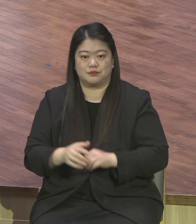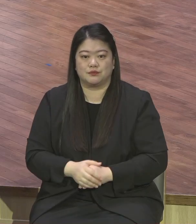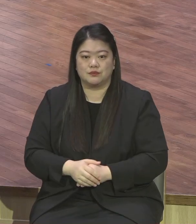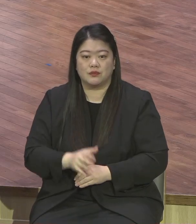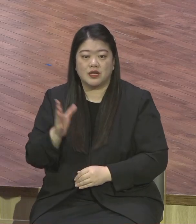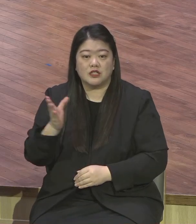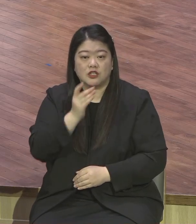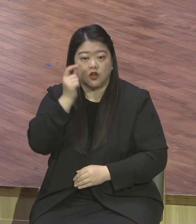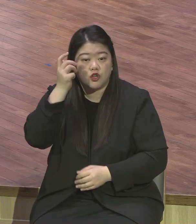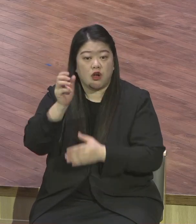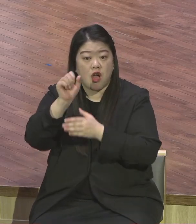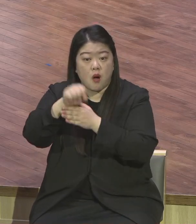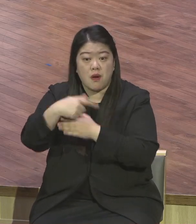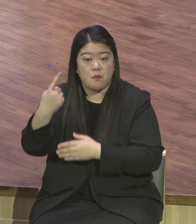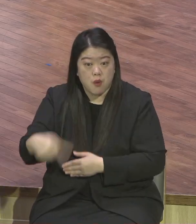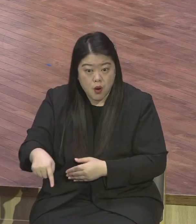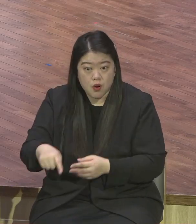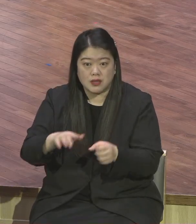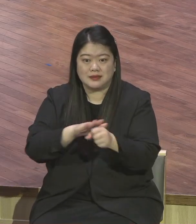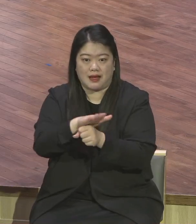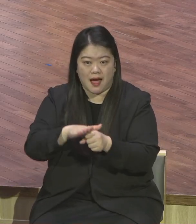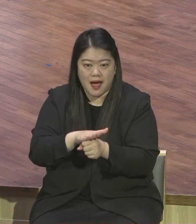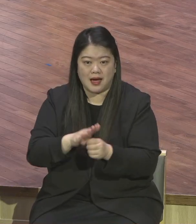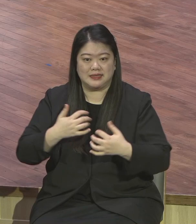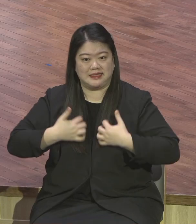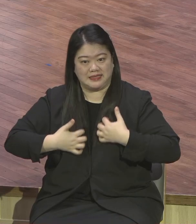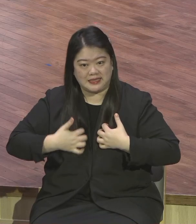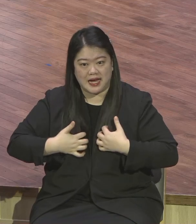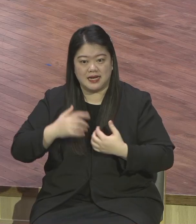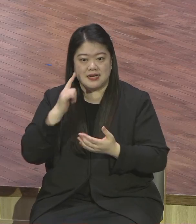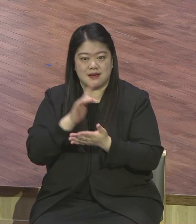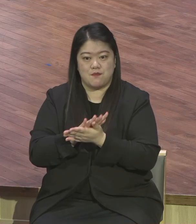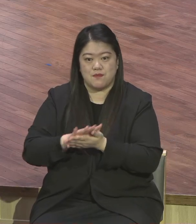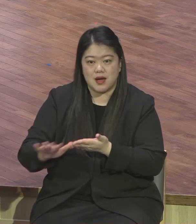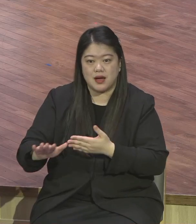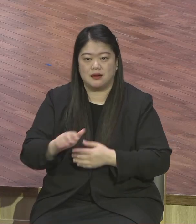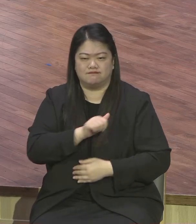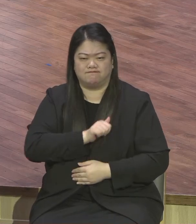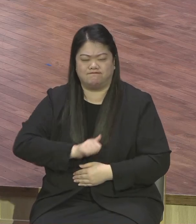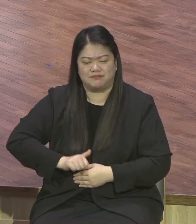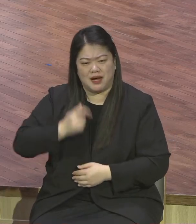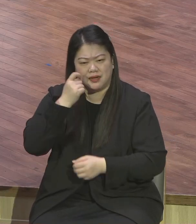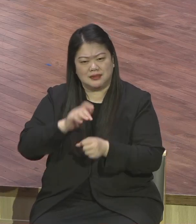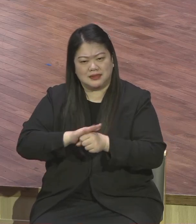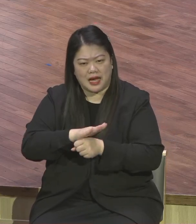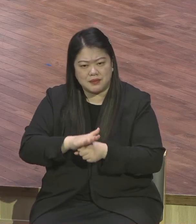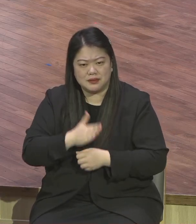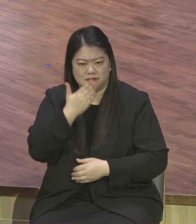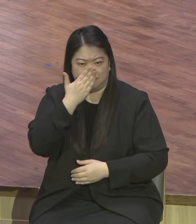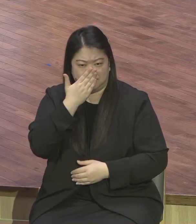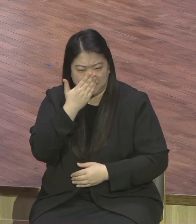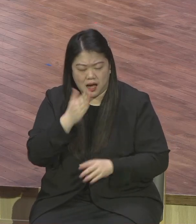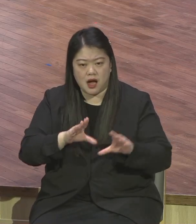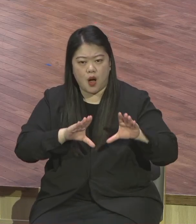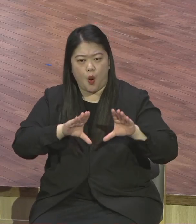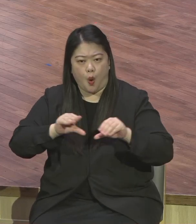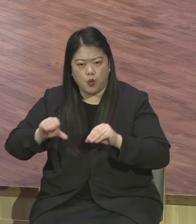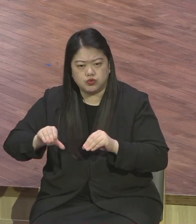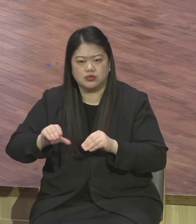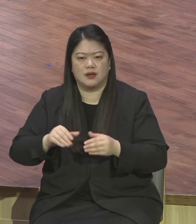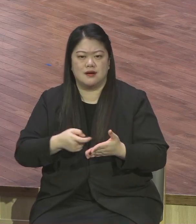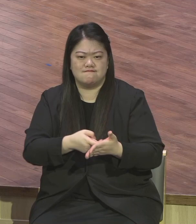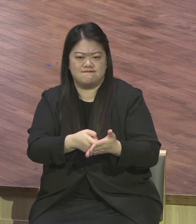열매는 사랑과 희락과 화평과 오래 참음과 자비와 양성과 충성과 온유와 절제니 이 같은